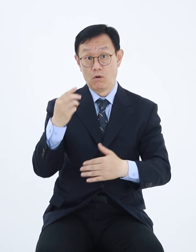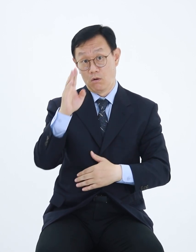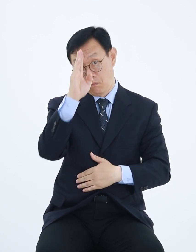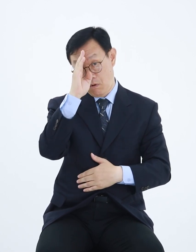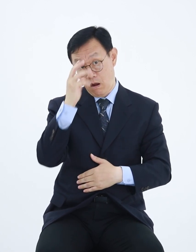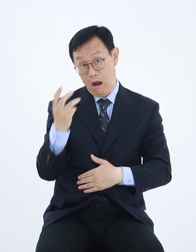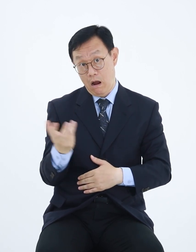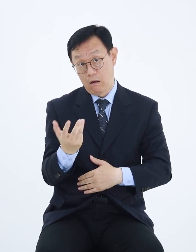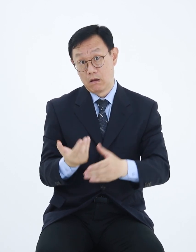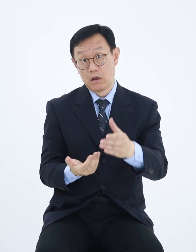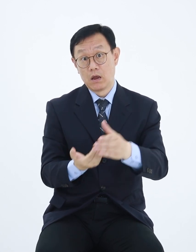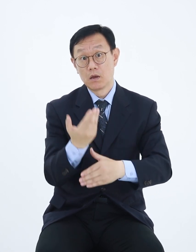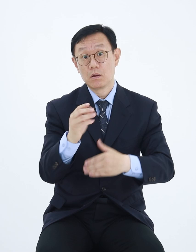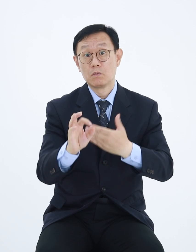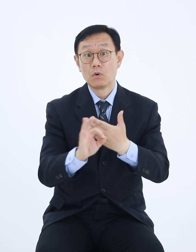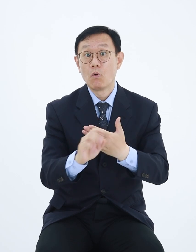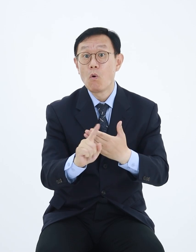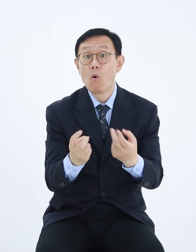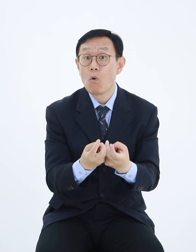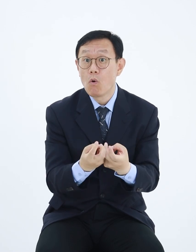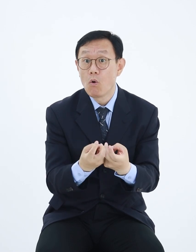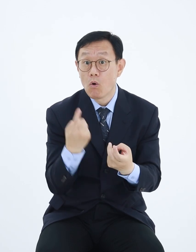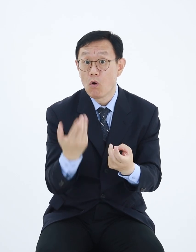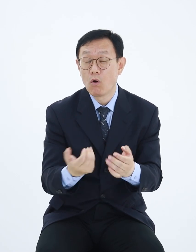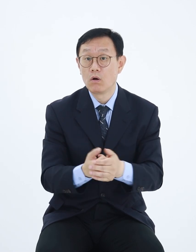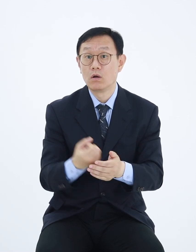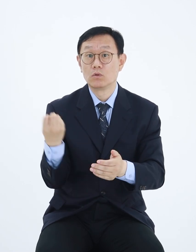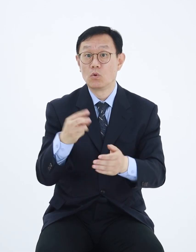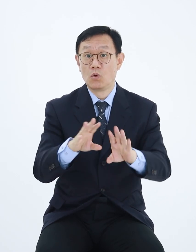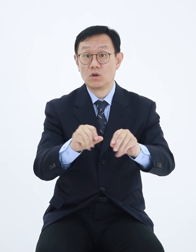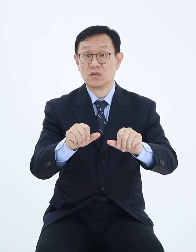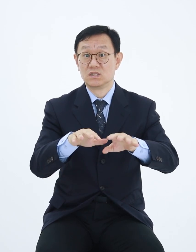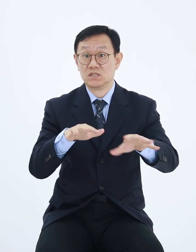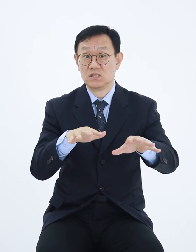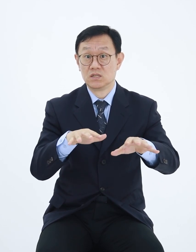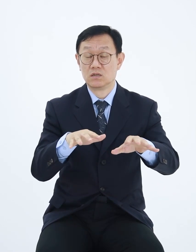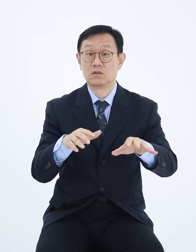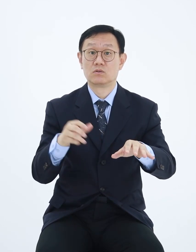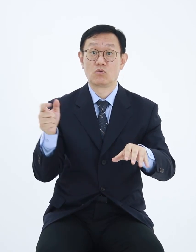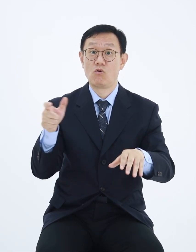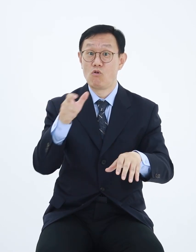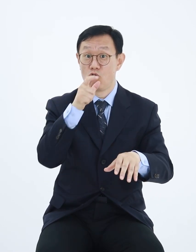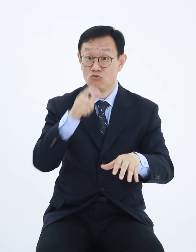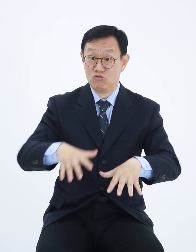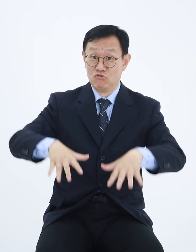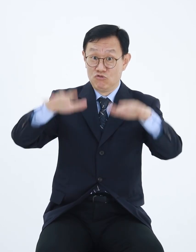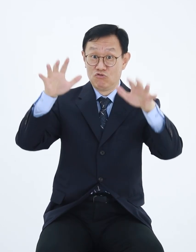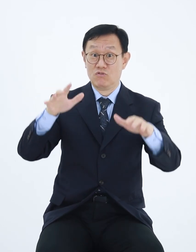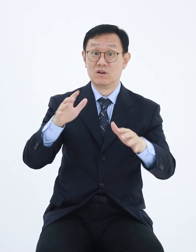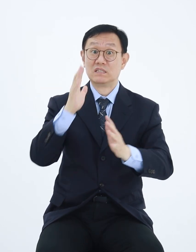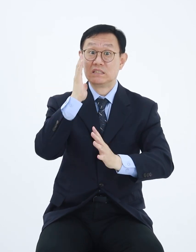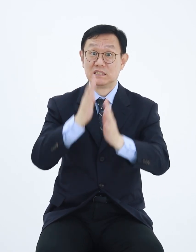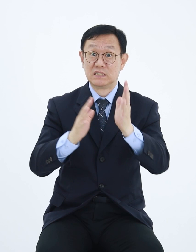해야 할까요? 또는 지진이나 태풍, 홍수 등의 자연재해가 발생하면 어떻게 해야